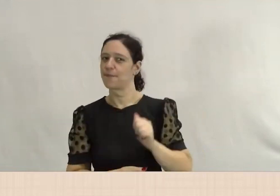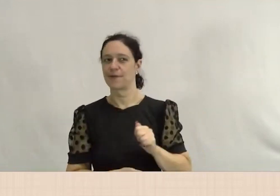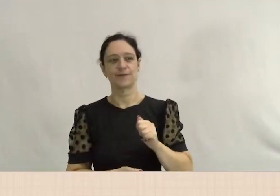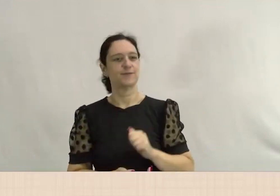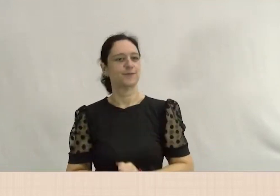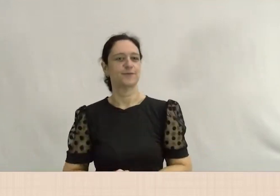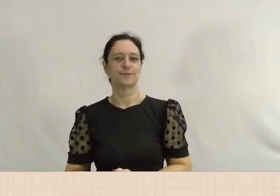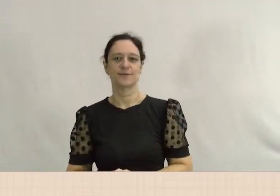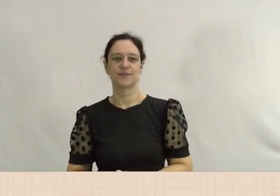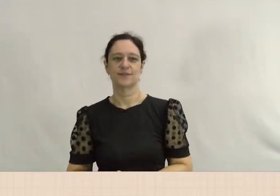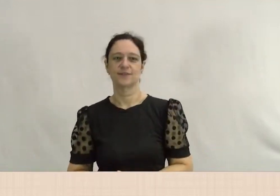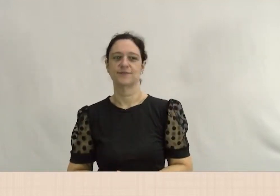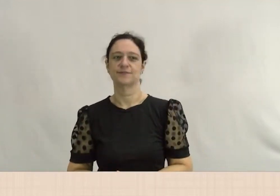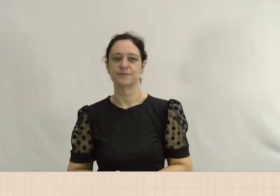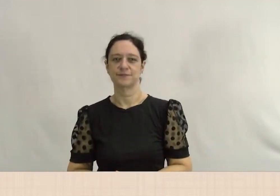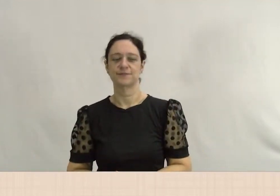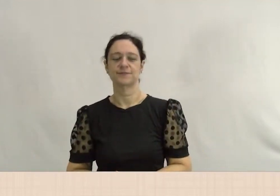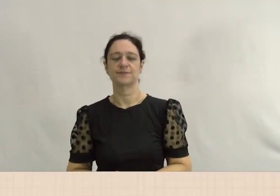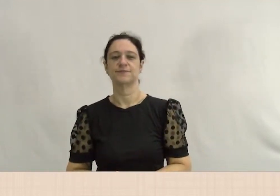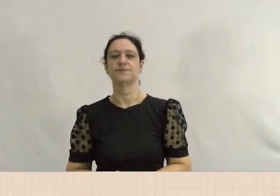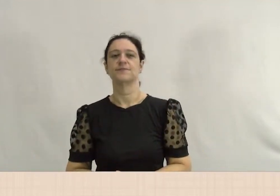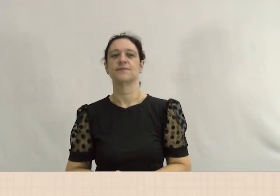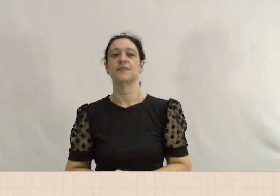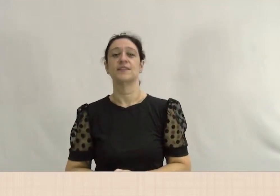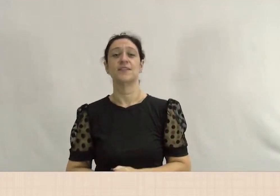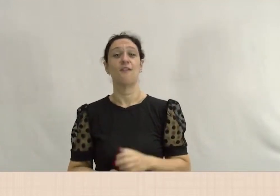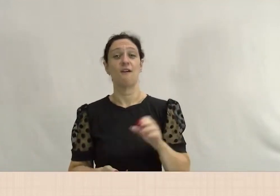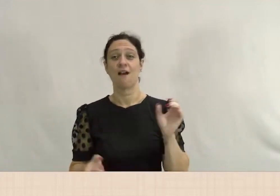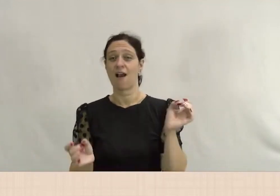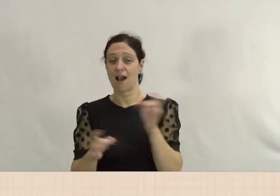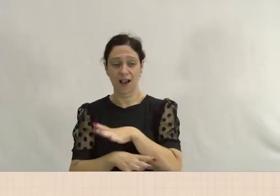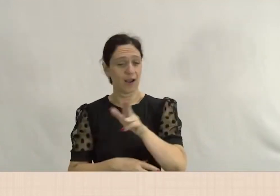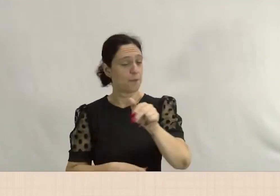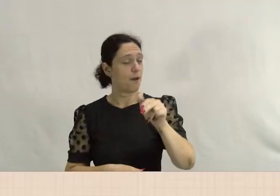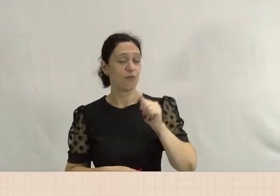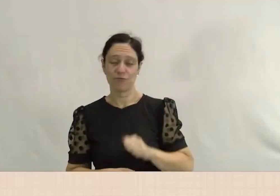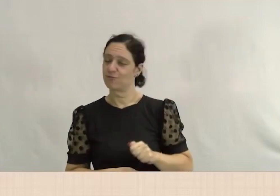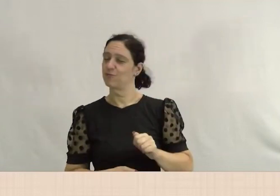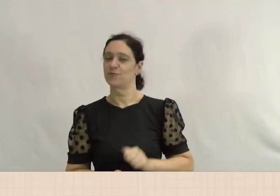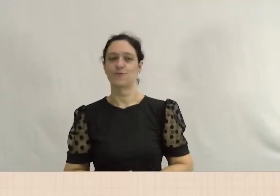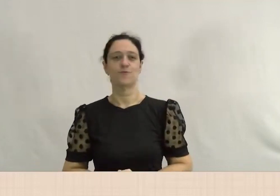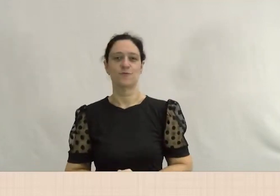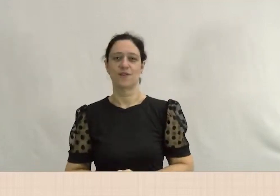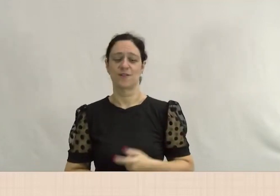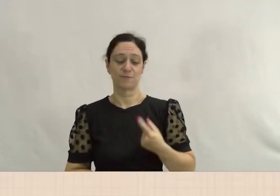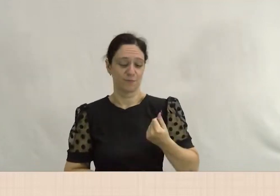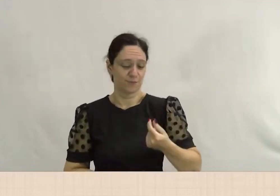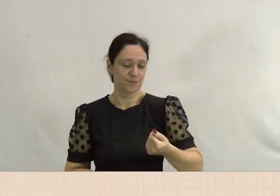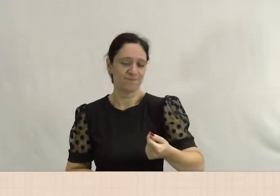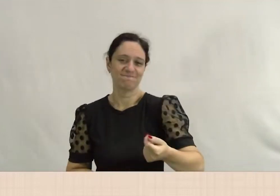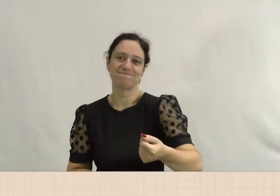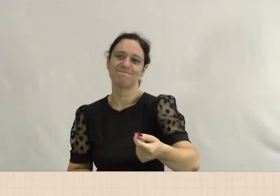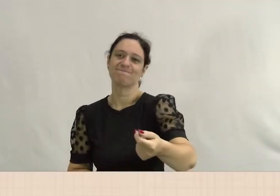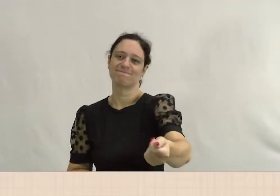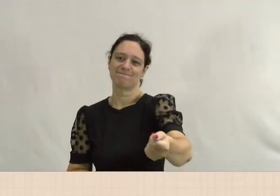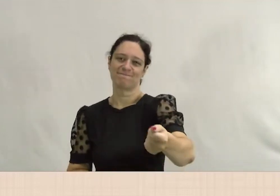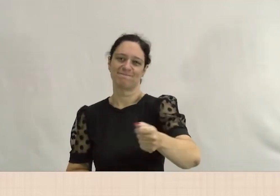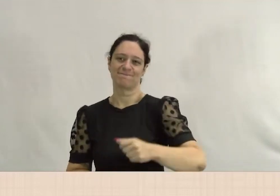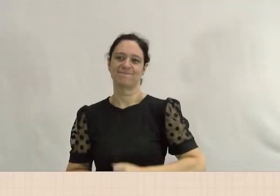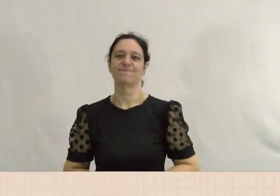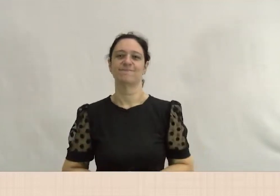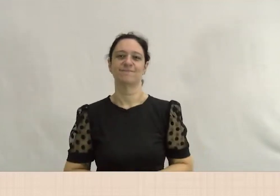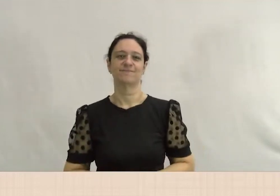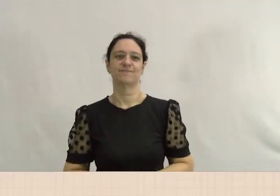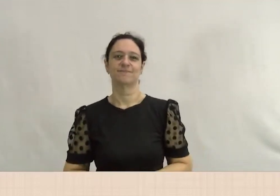irmãos. Essa tecelagem não vai mais parar até o infinito, até a